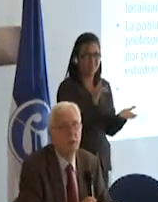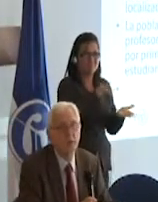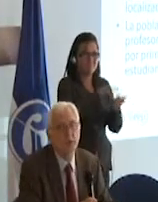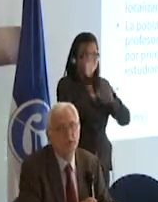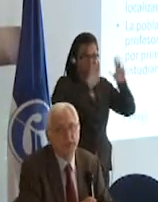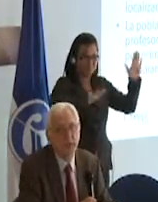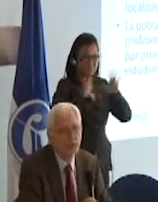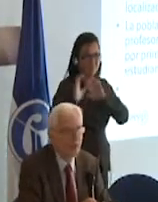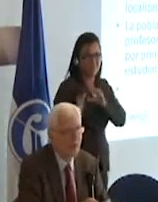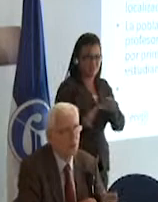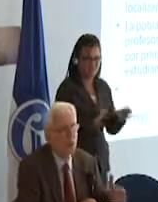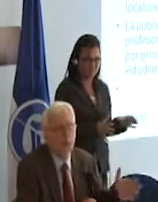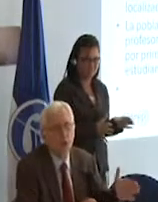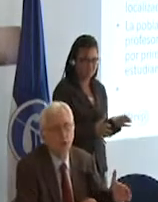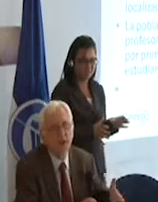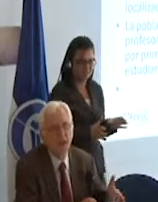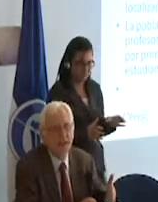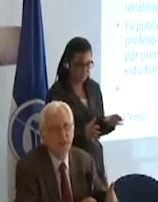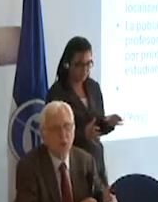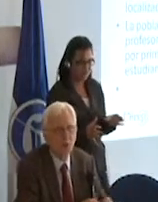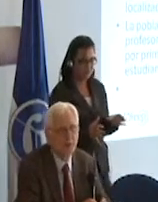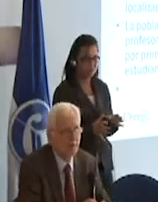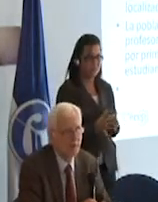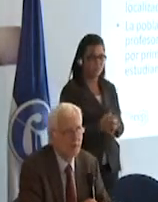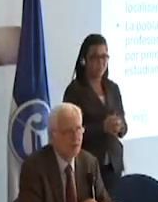participan en la clase, y los